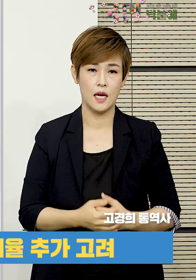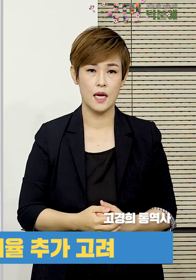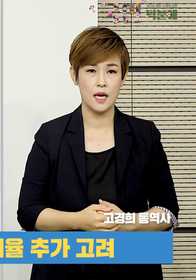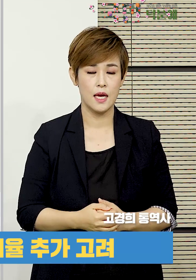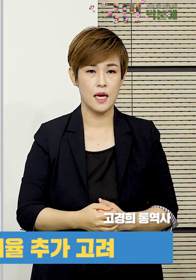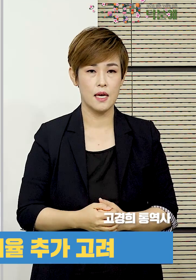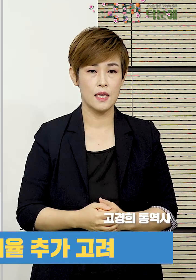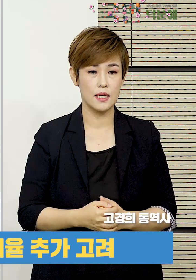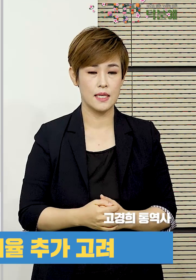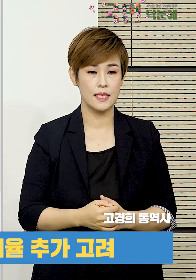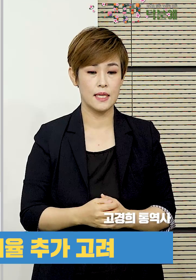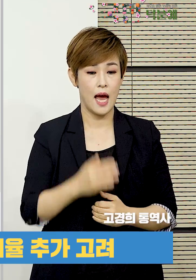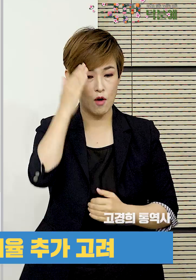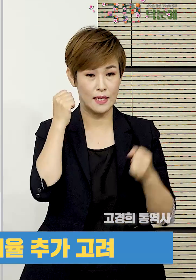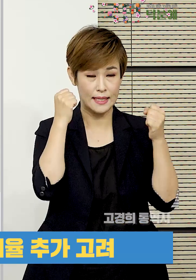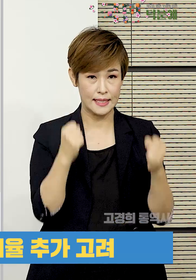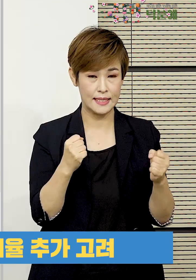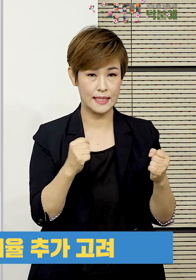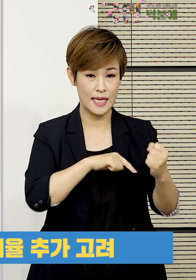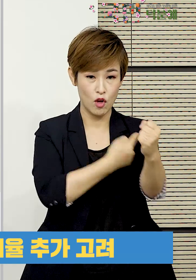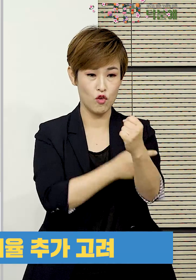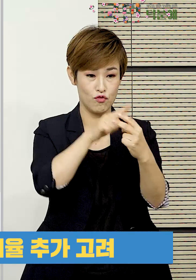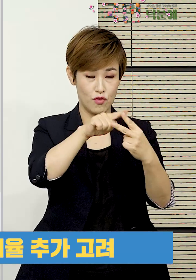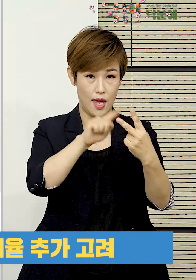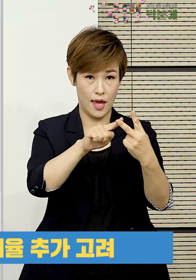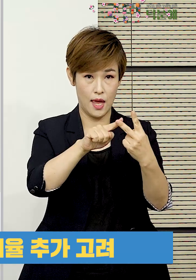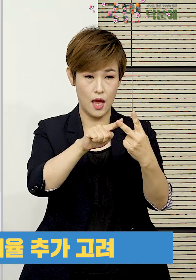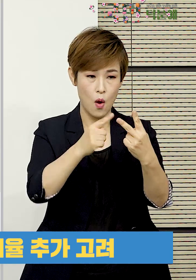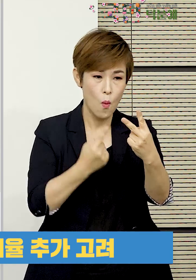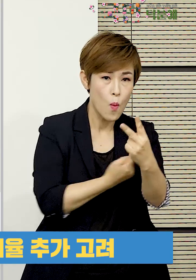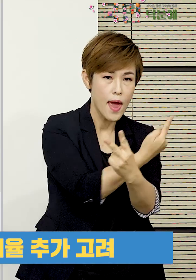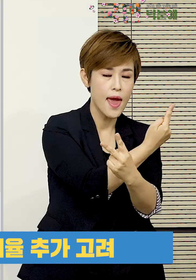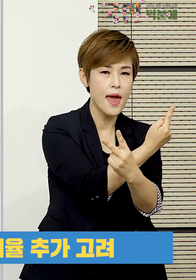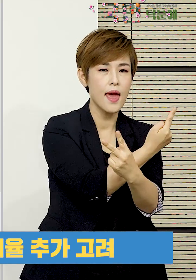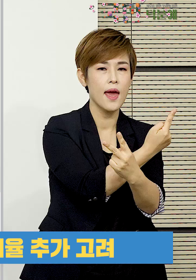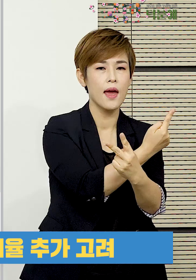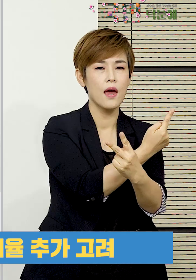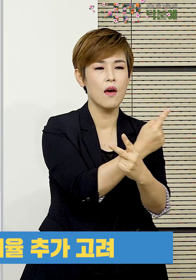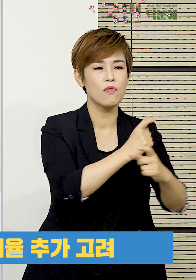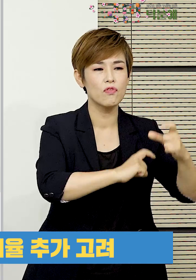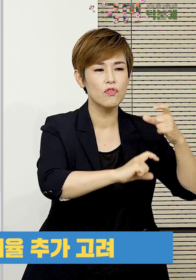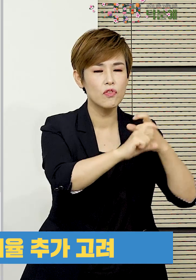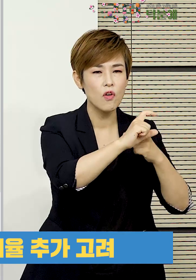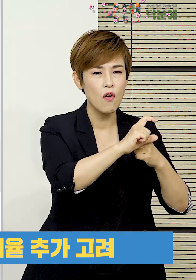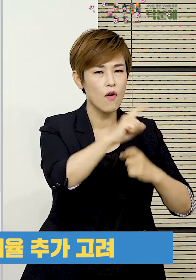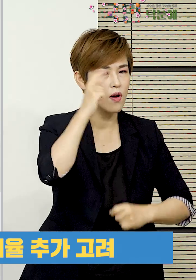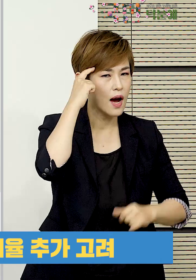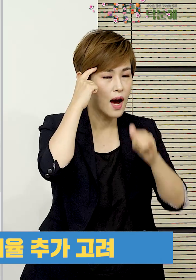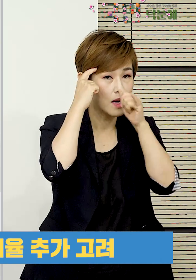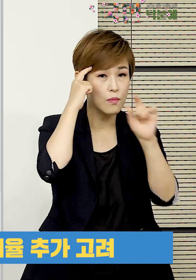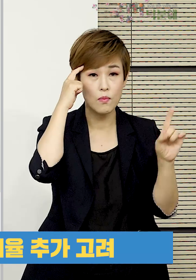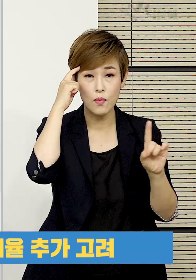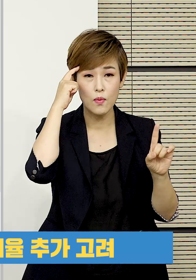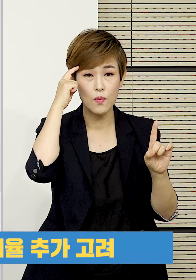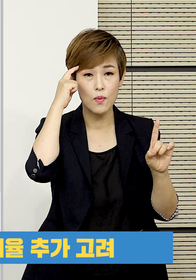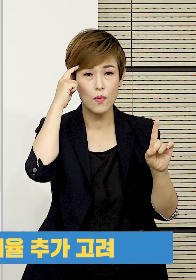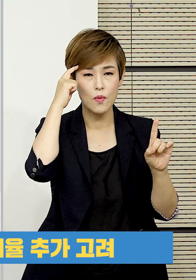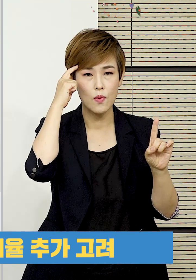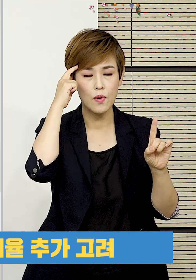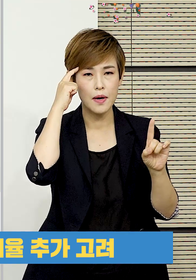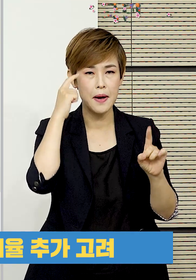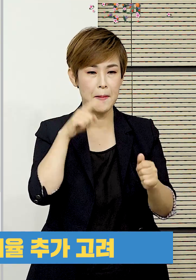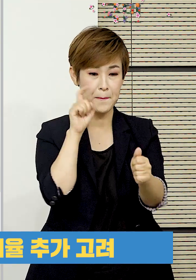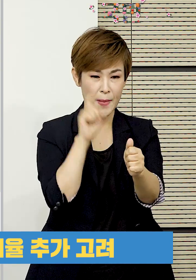말씀드렸었지만 그 이 체류 자격 2개는 해당이 되는데 이 체류 자격 2개 외에 플러스해서 또 고려를